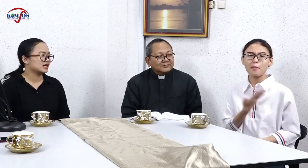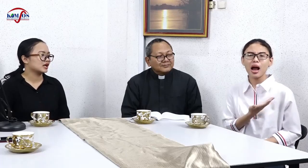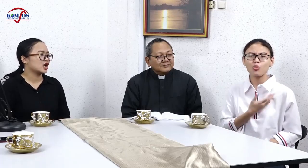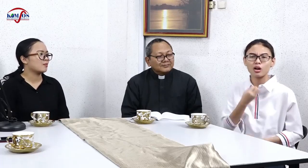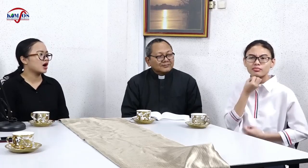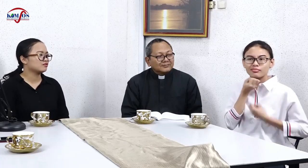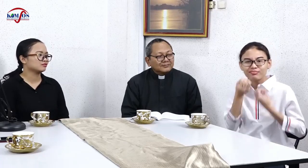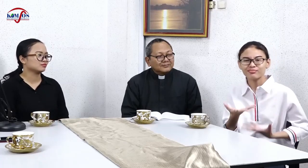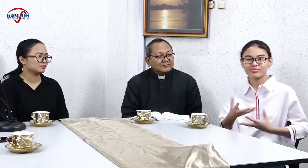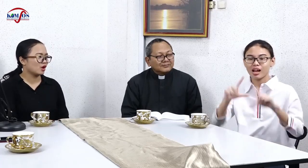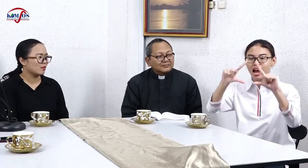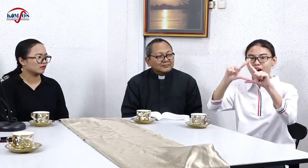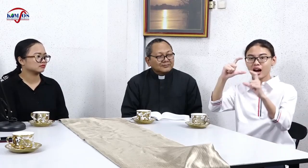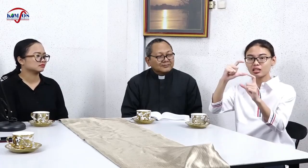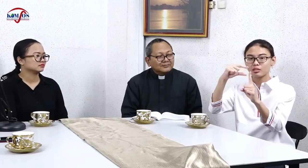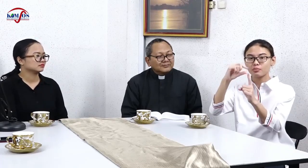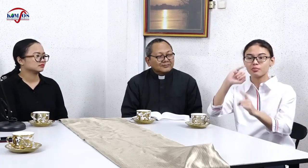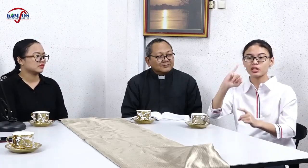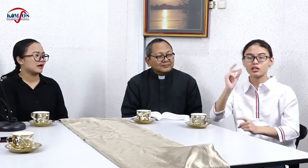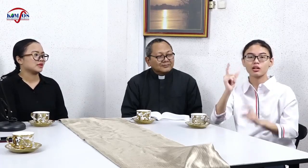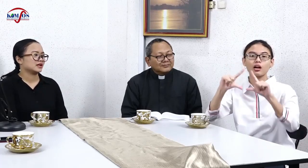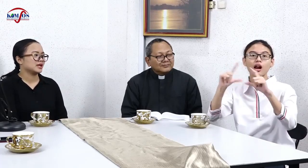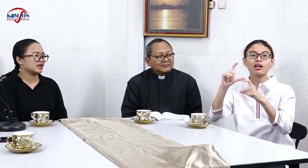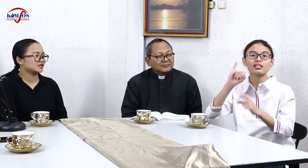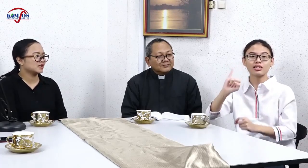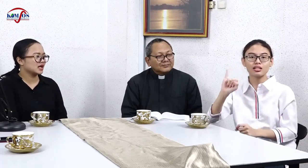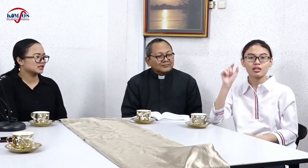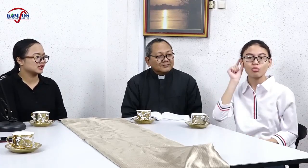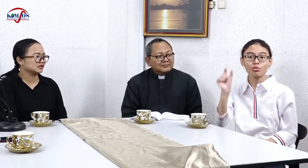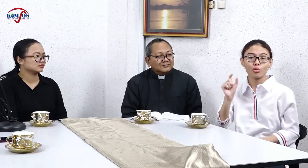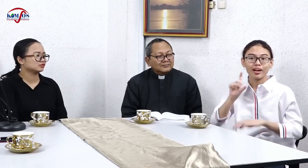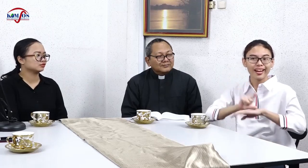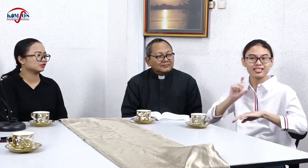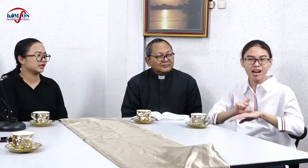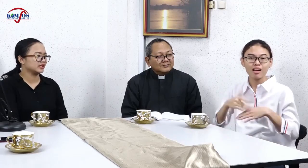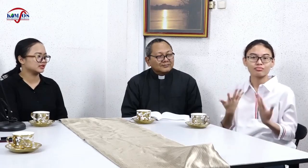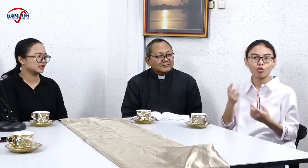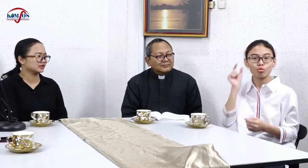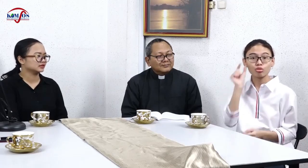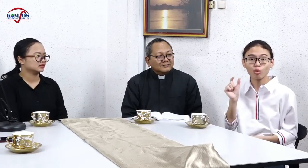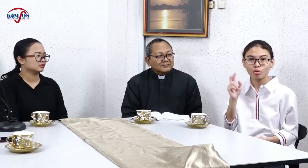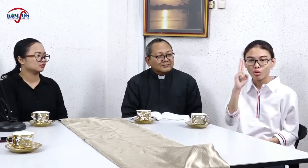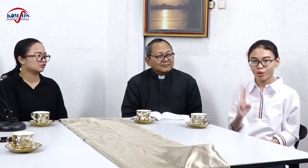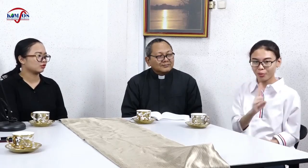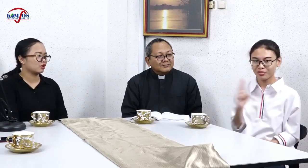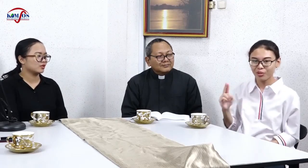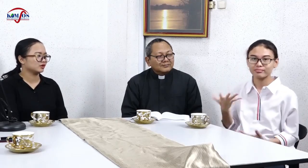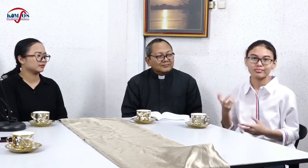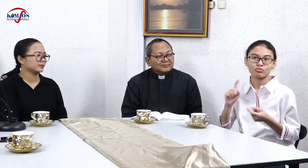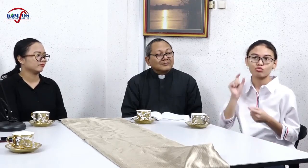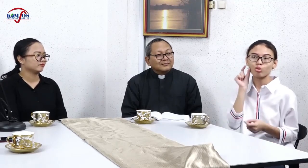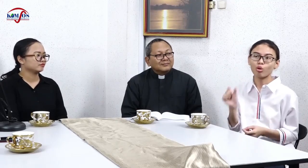Sekarang saya mau ngomong menyampaikan aspirasi untuk gereja untuk